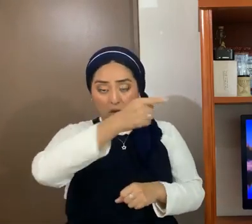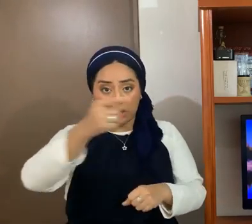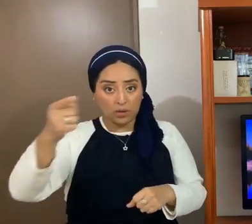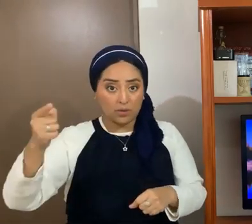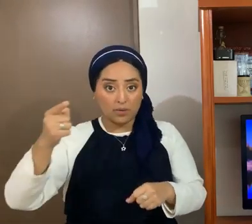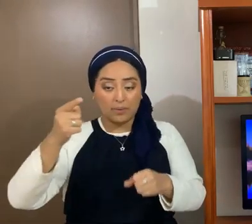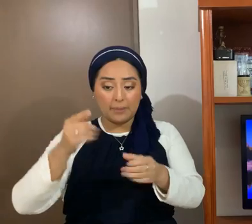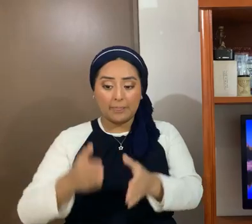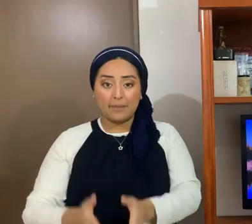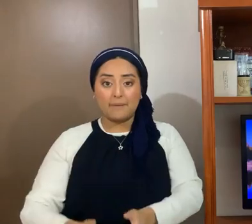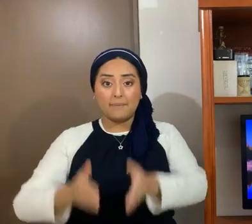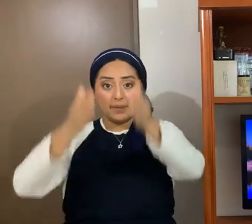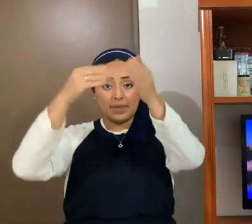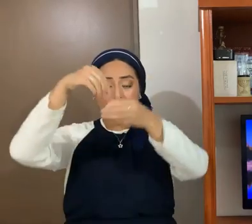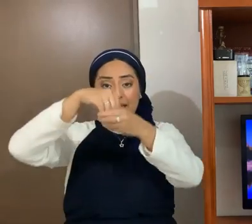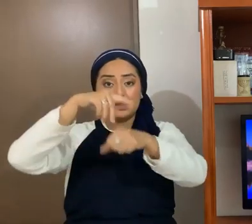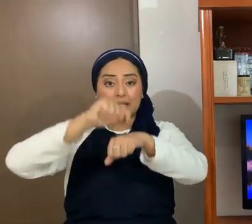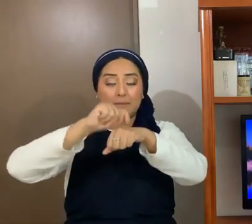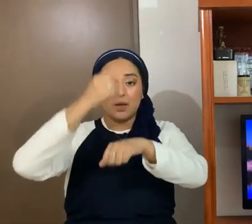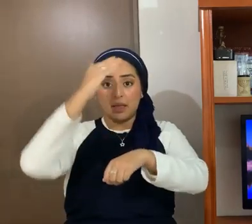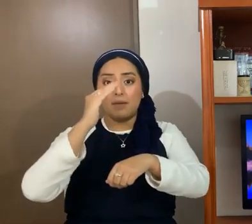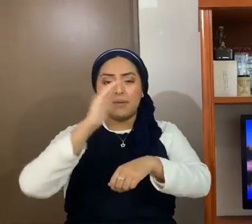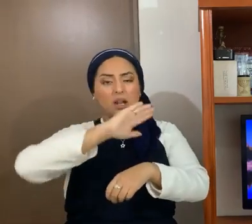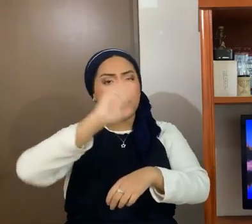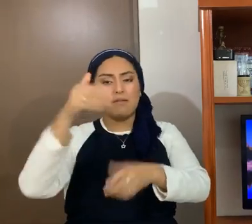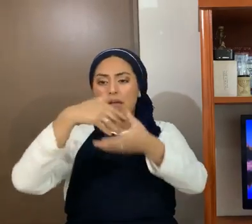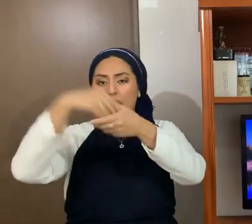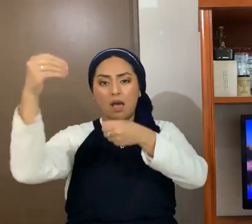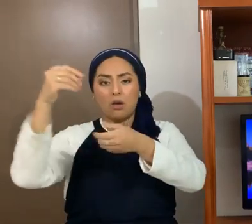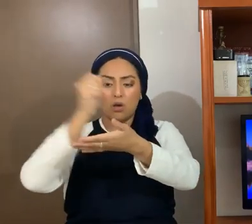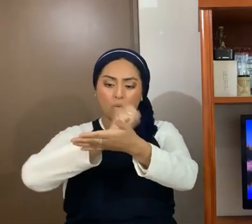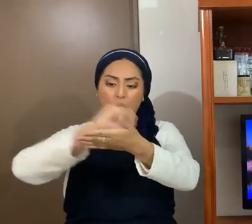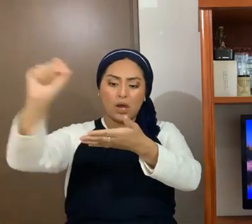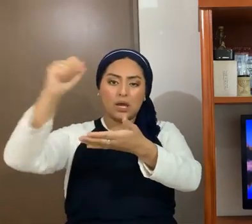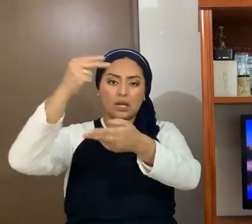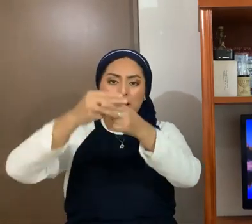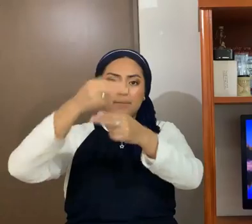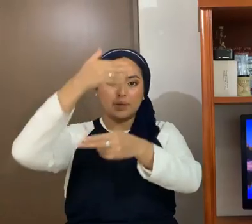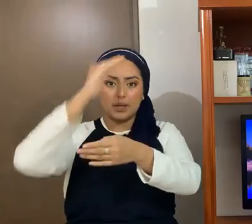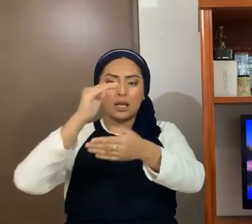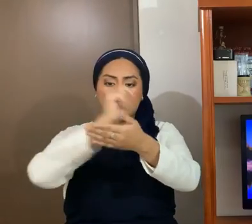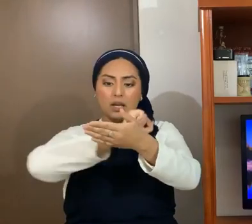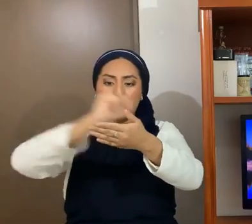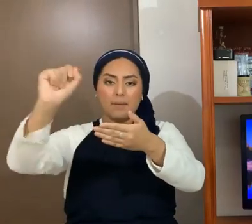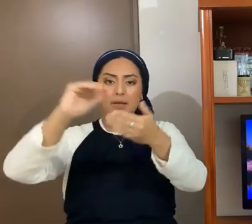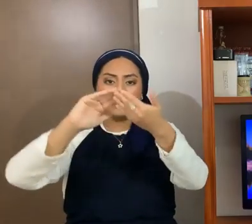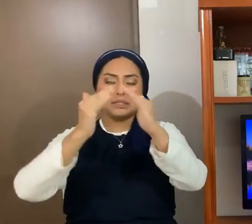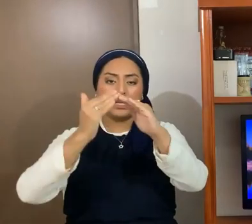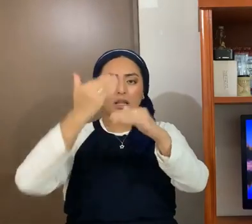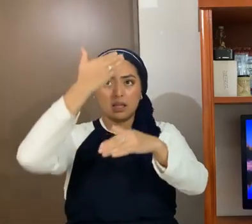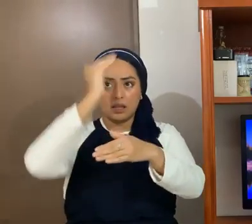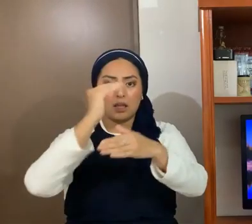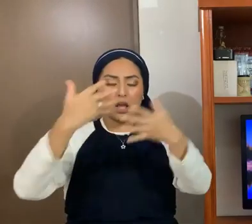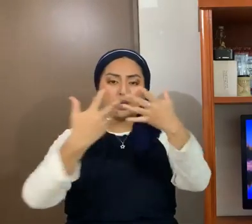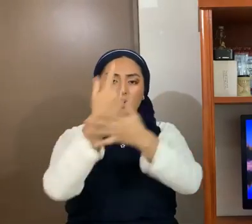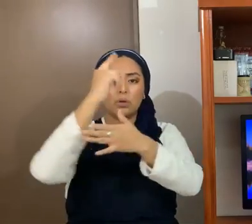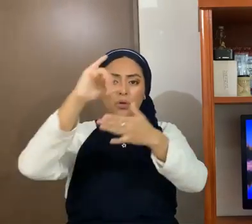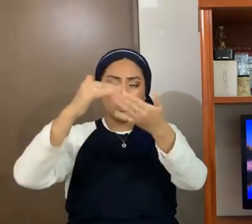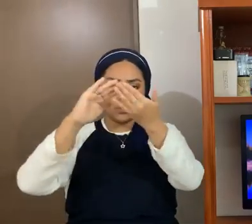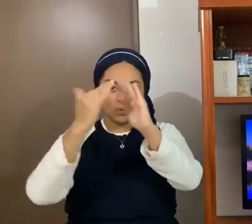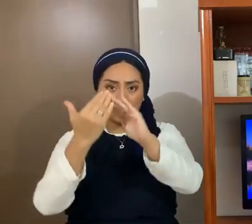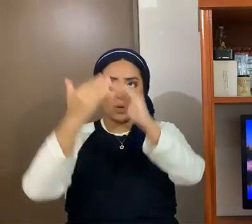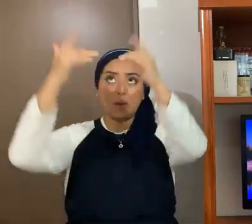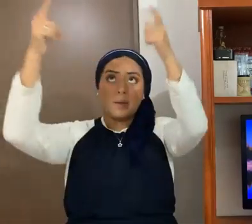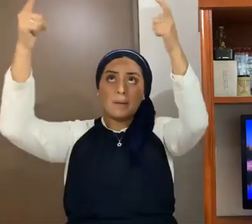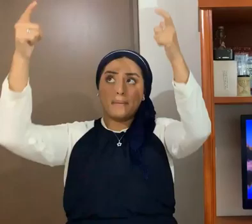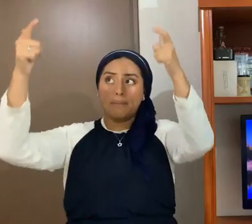y nunca más saldrá de allí, y escribiré sobre él el nombre de mi Elohim, y el nombre de la ciudad de mi Elohim, la nueva Jerusalén, la